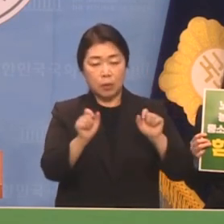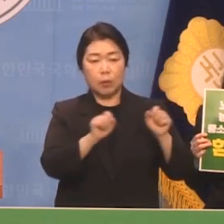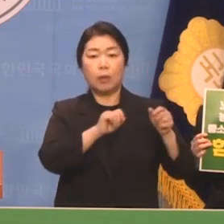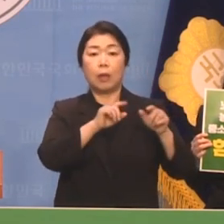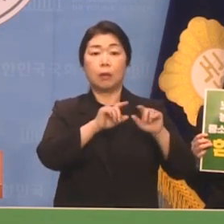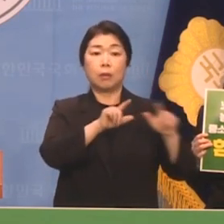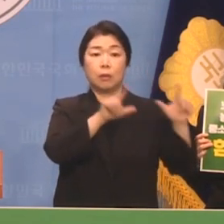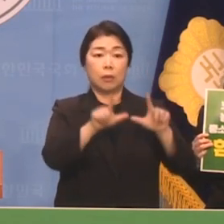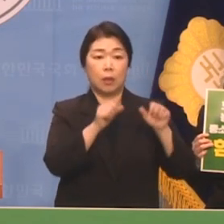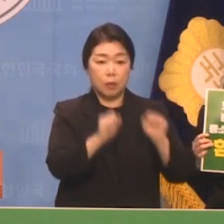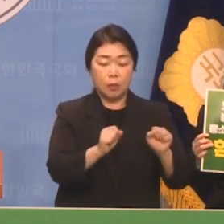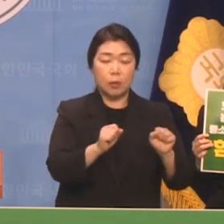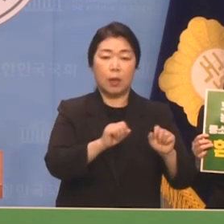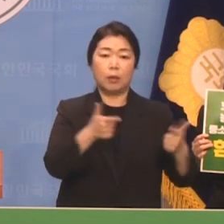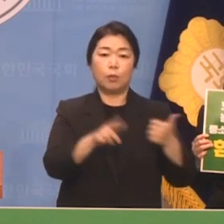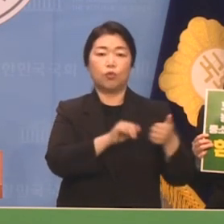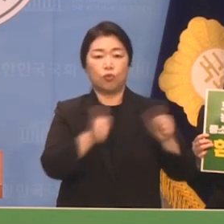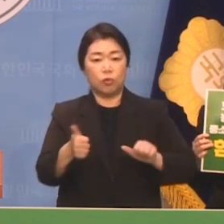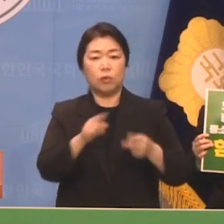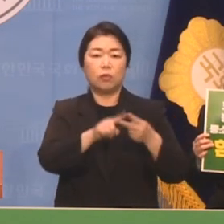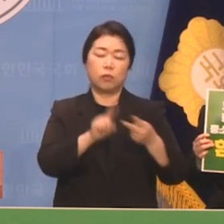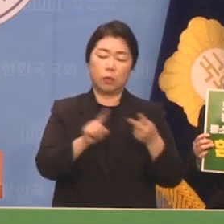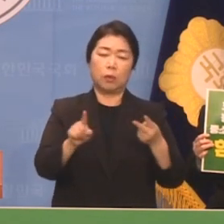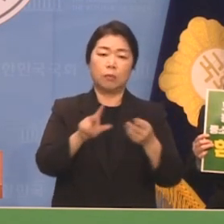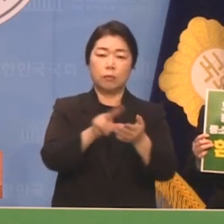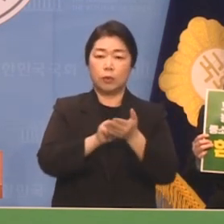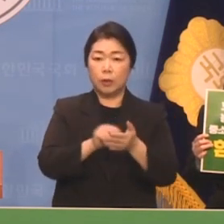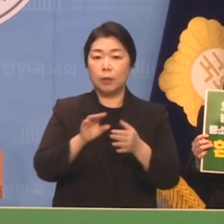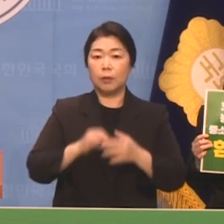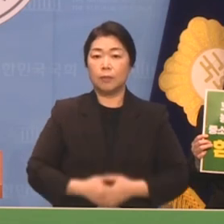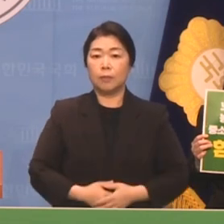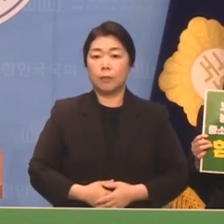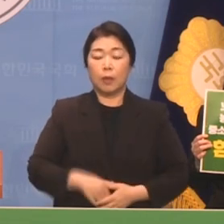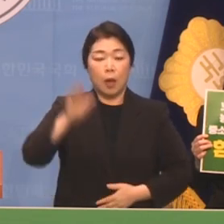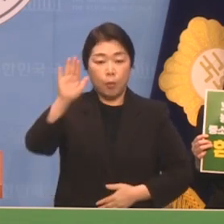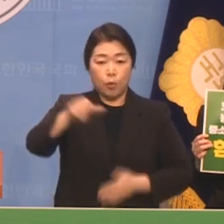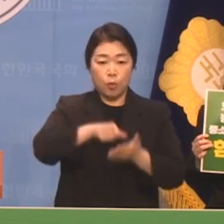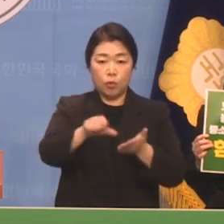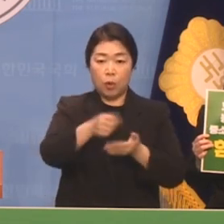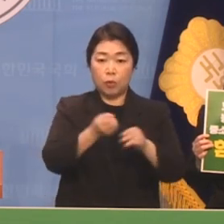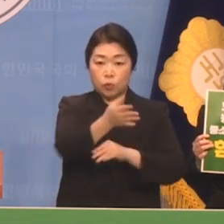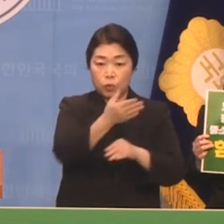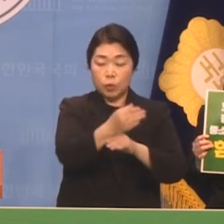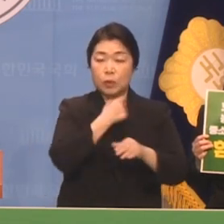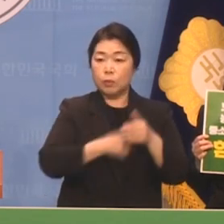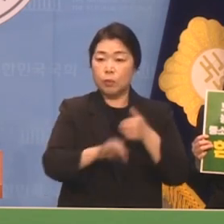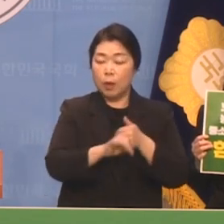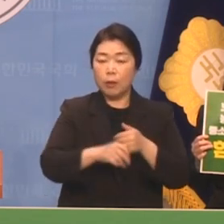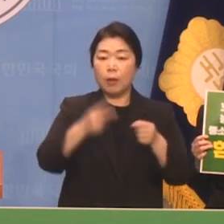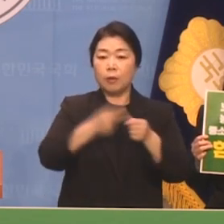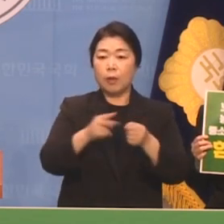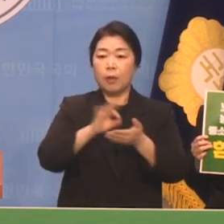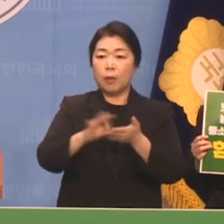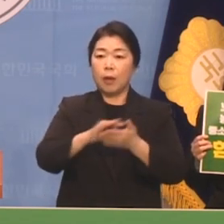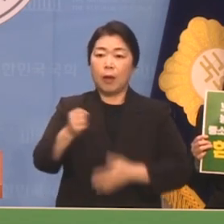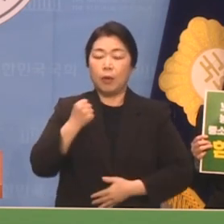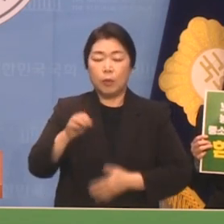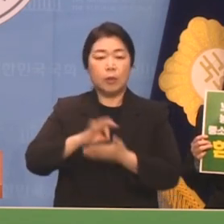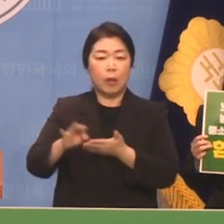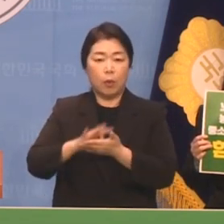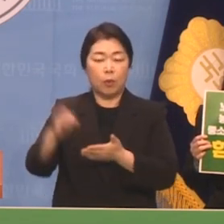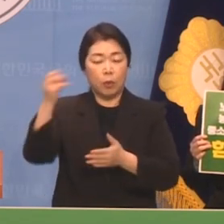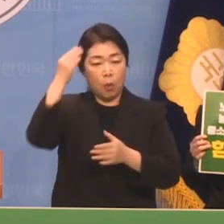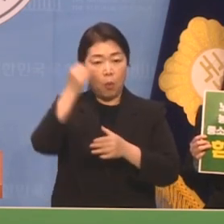열쇠입니다. 앞으로 물건을 수출하려면 재생에너지를 이용해 생산해야 하고 화석연료를 이용해 물건을